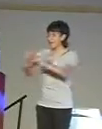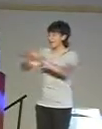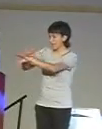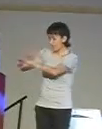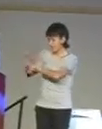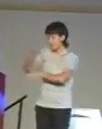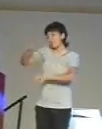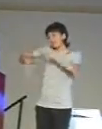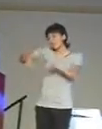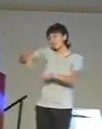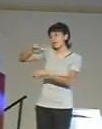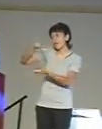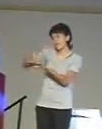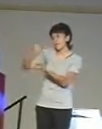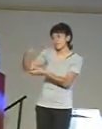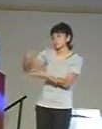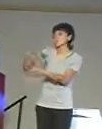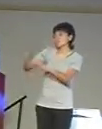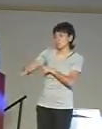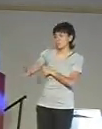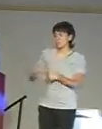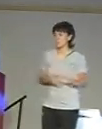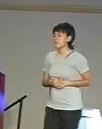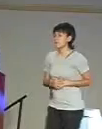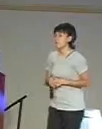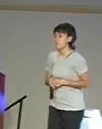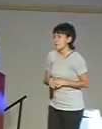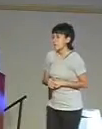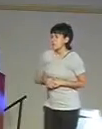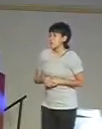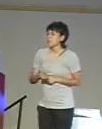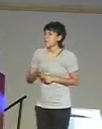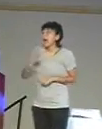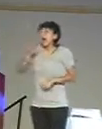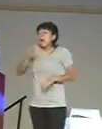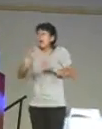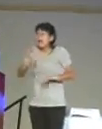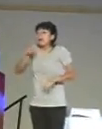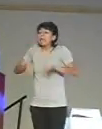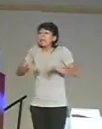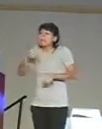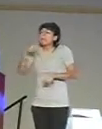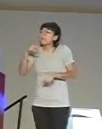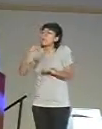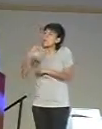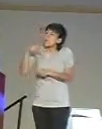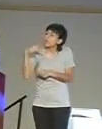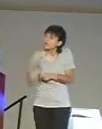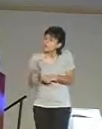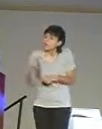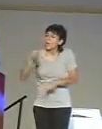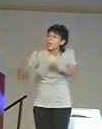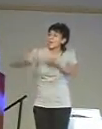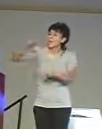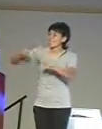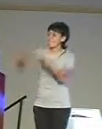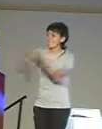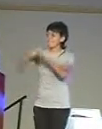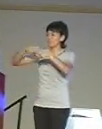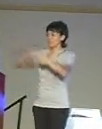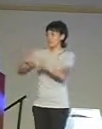están definidas por la pertenencia a una clase social. Esto es, no es lo